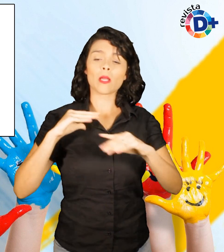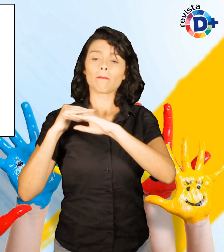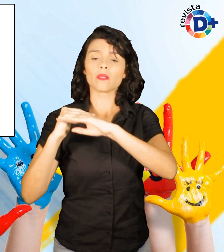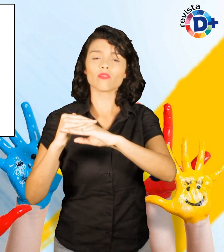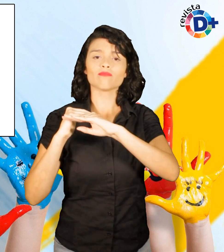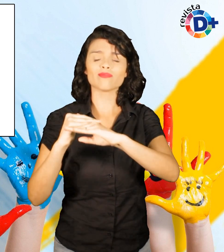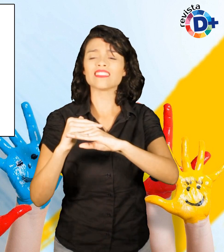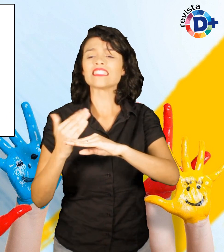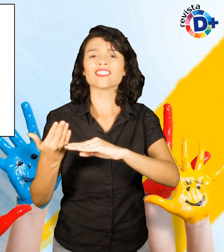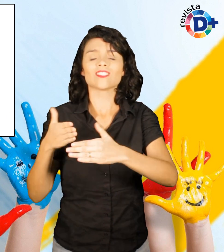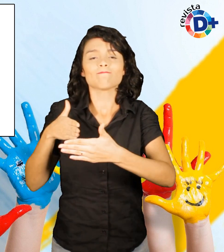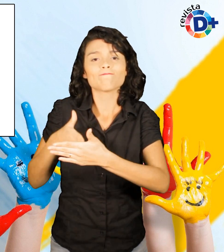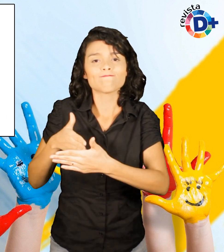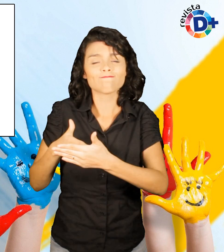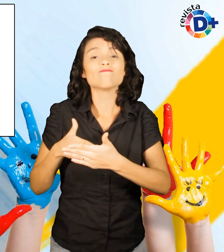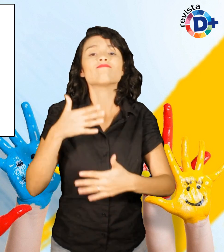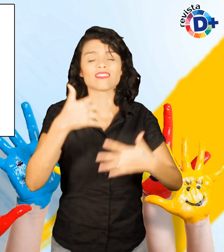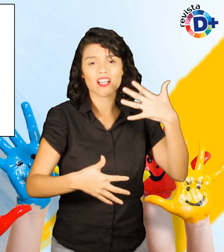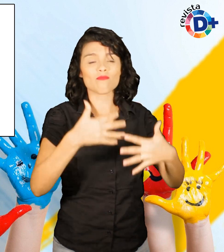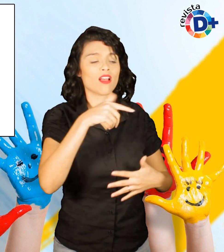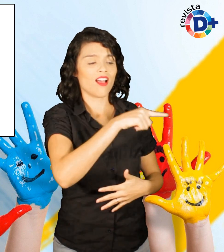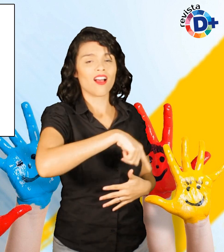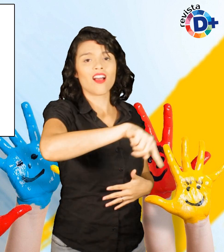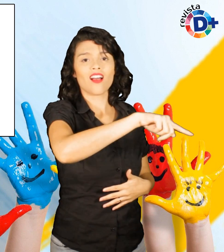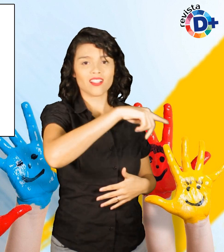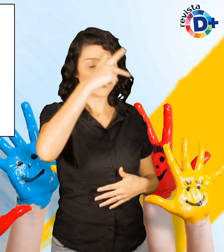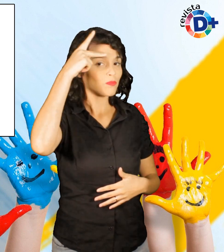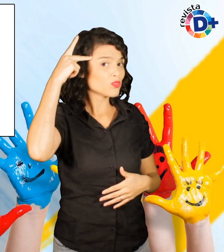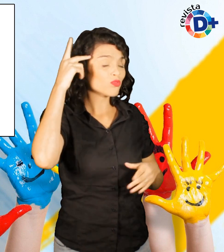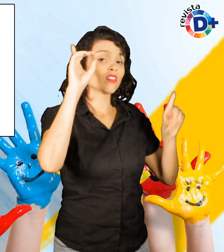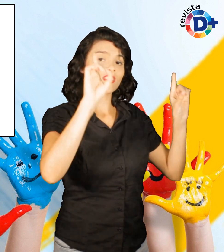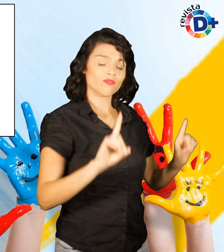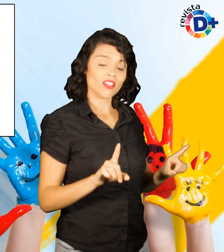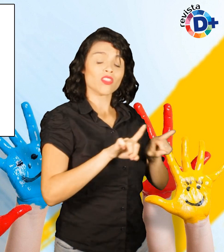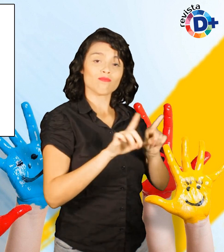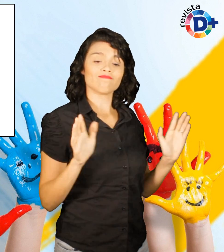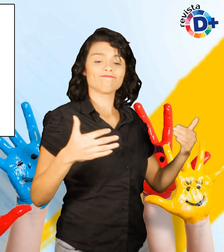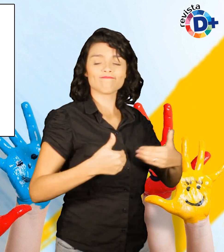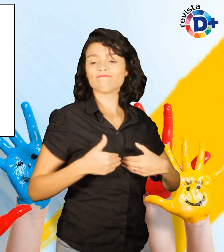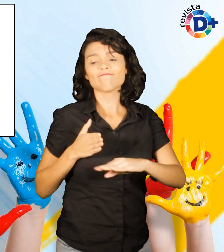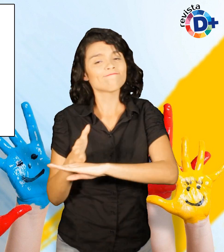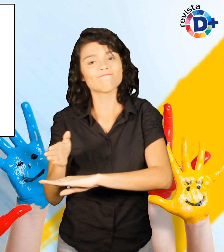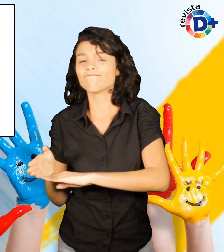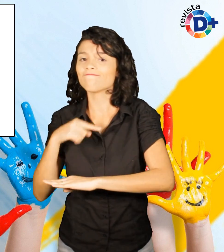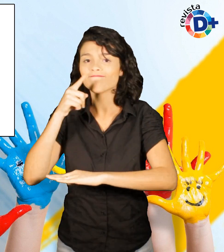padrão. Isso atrapalha muito a acessibilidade e inclusão social para as pessoas com autismo e